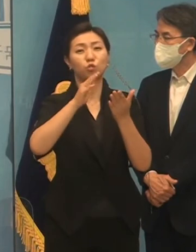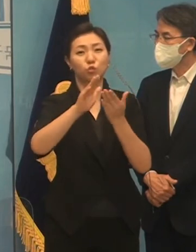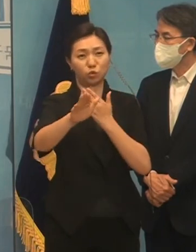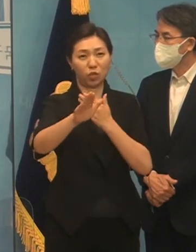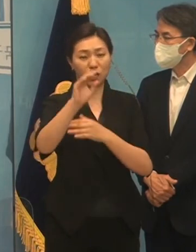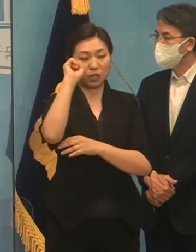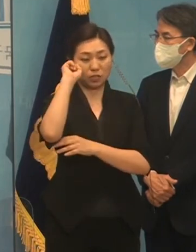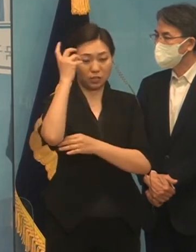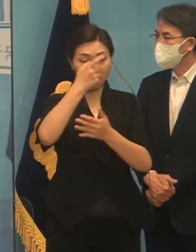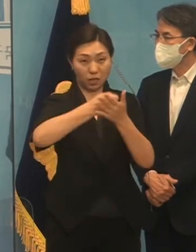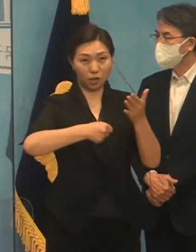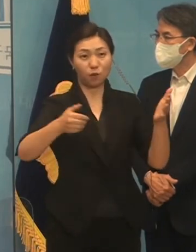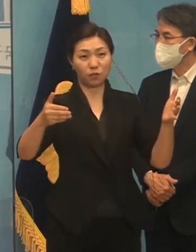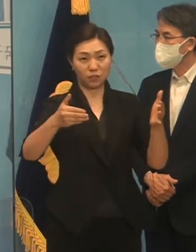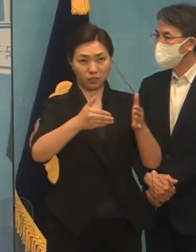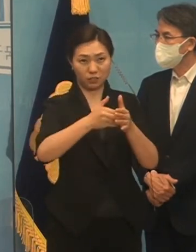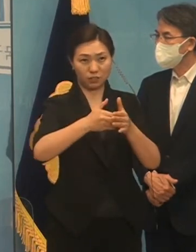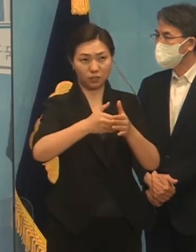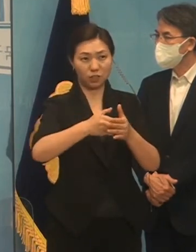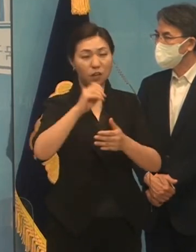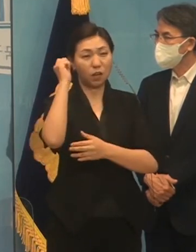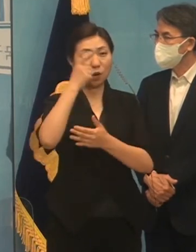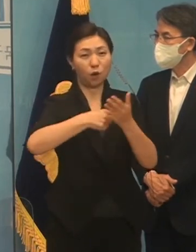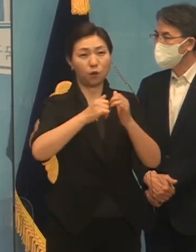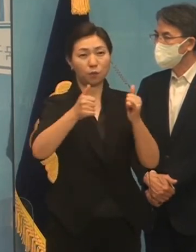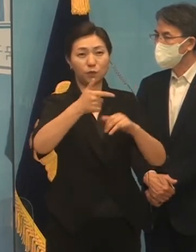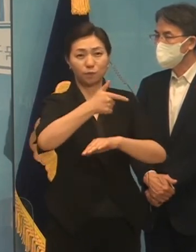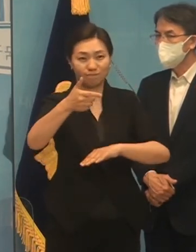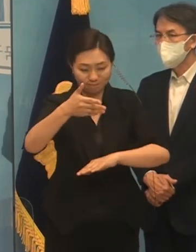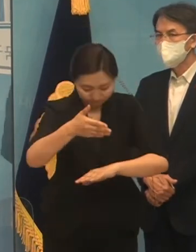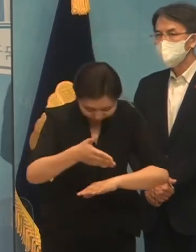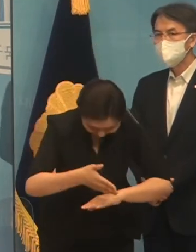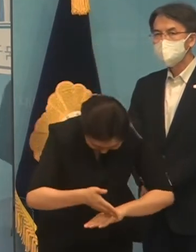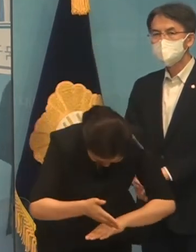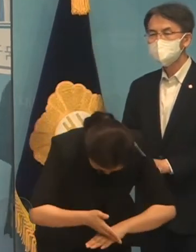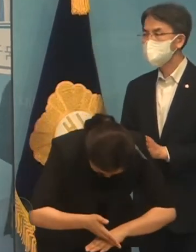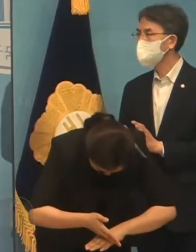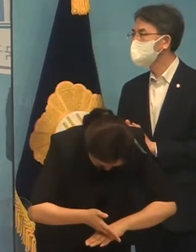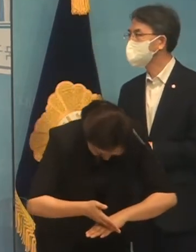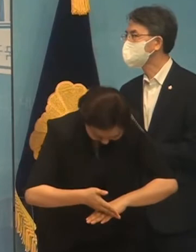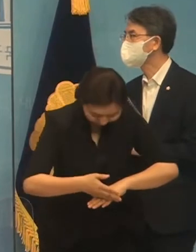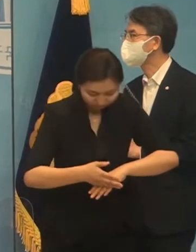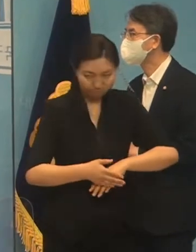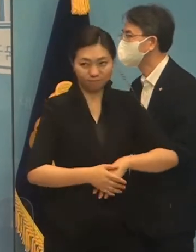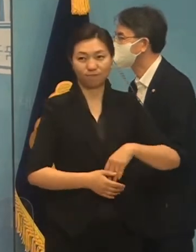기자회견을 마치도록 하겠습니다. 어린이 여러분 감사합니다. 고맙습니다. 고맙습니다.